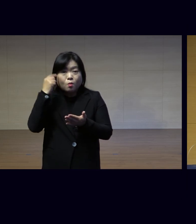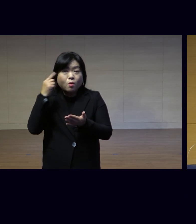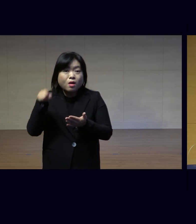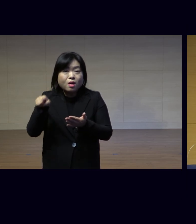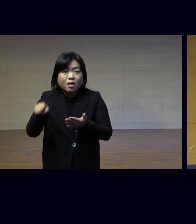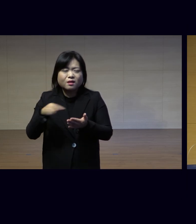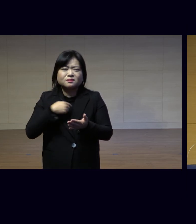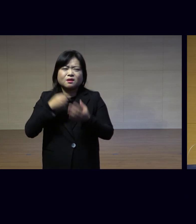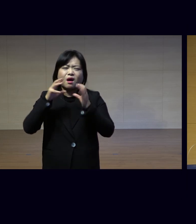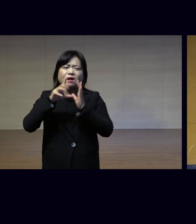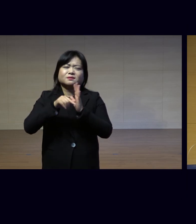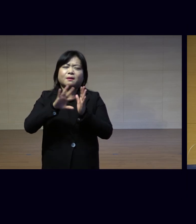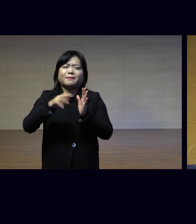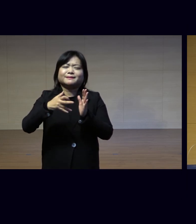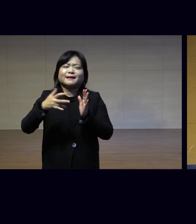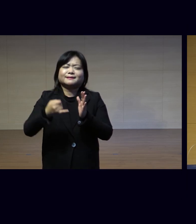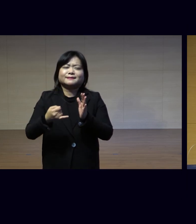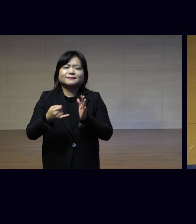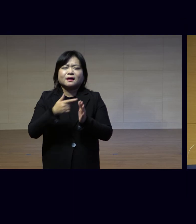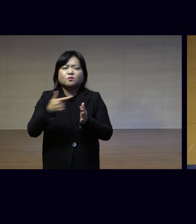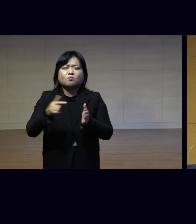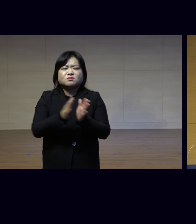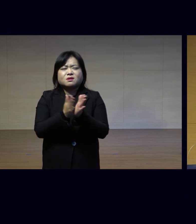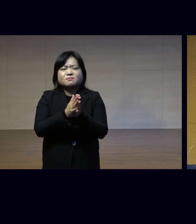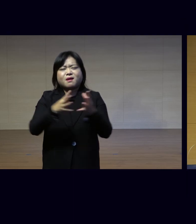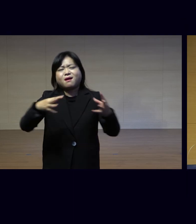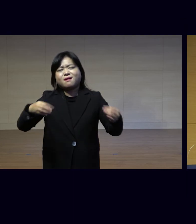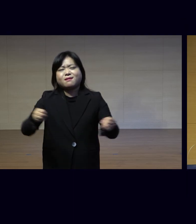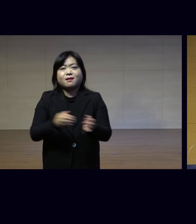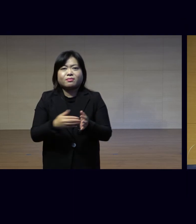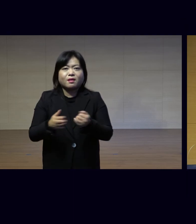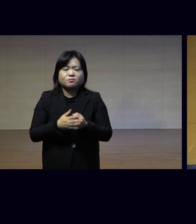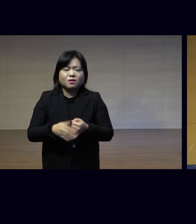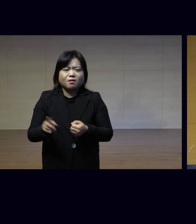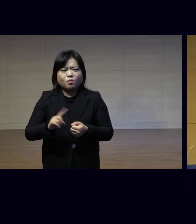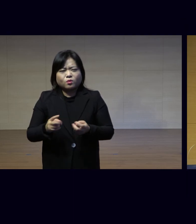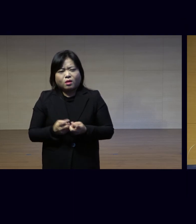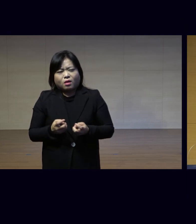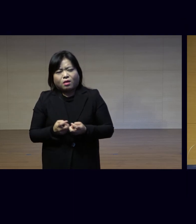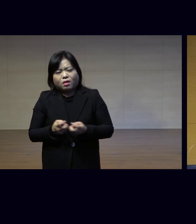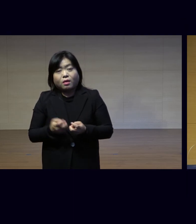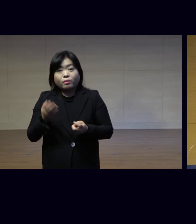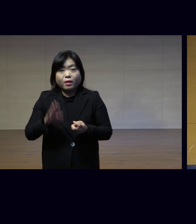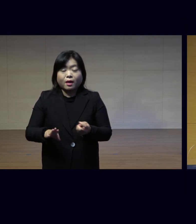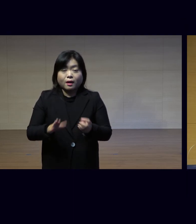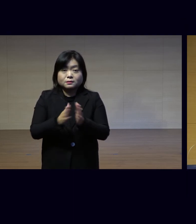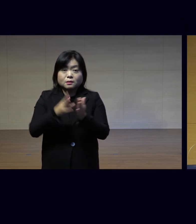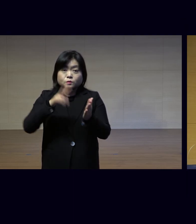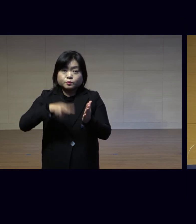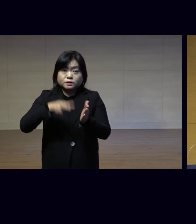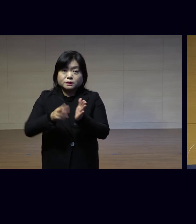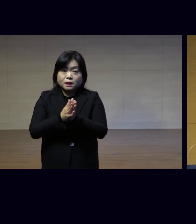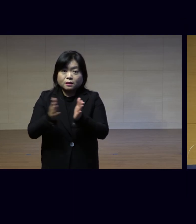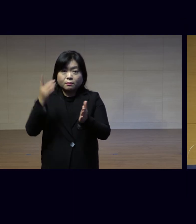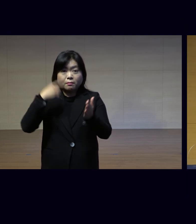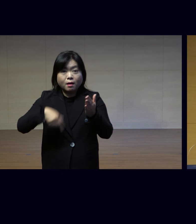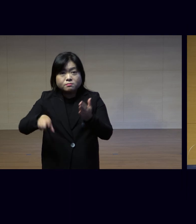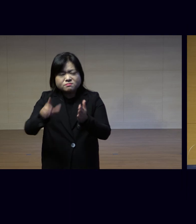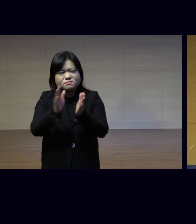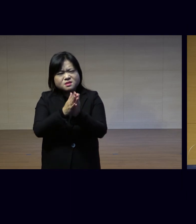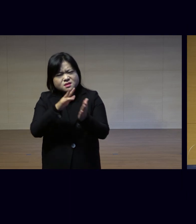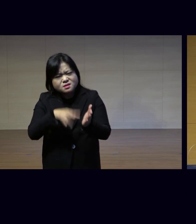발자크가 너무 작품이 많아서 엄두를 못 내다가 이제 발자크의 처음에 작품을 읽기 시작했는데 밤새 놀